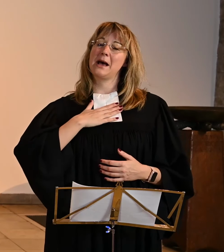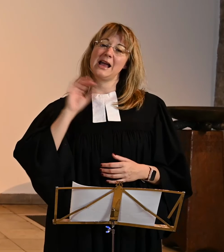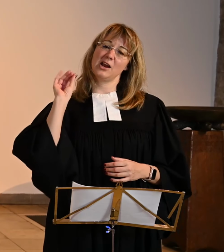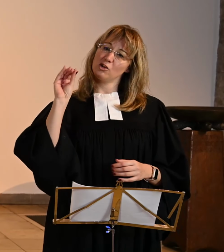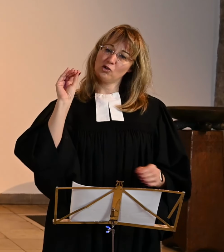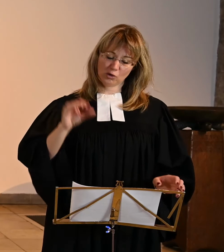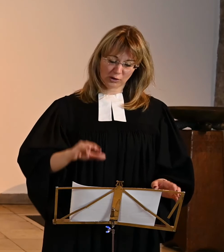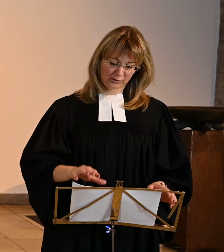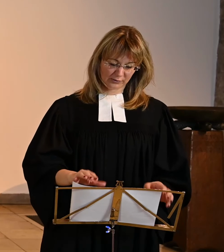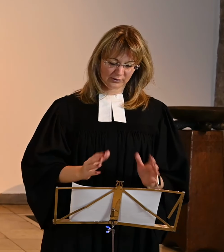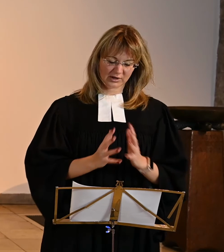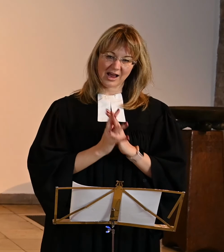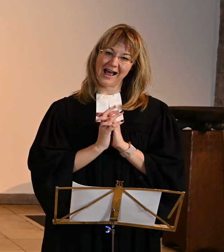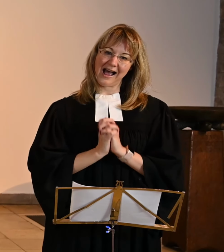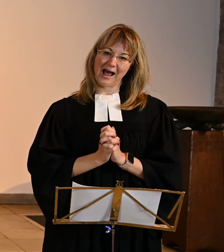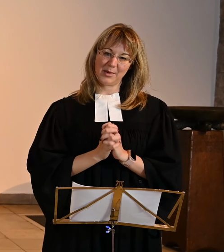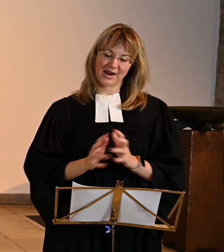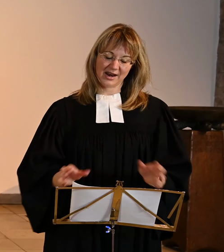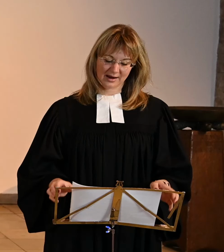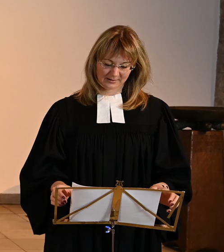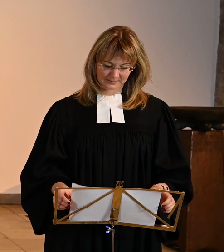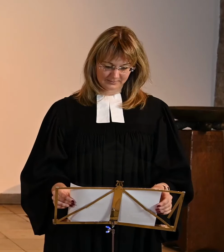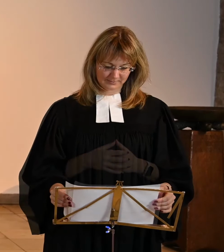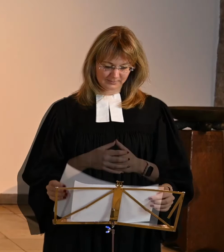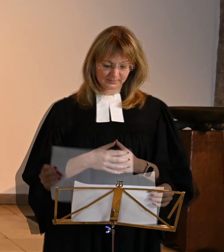die auf mich wartet. Amen.